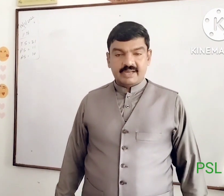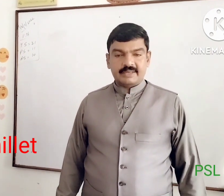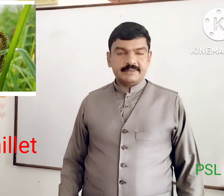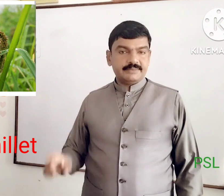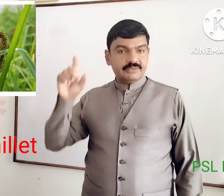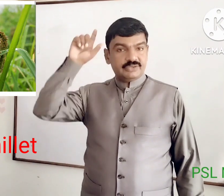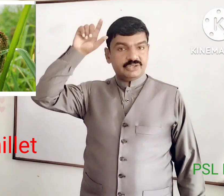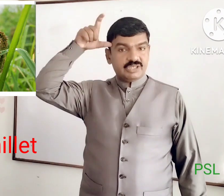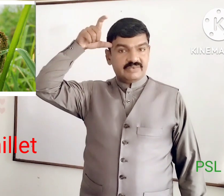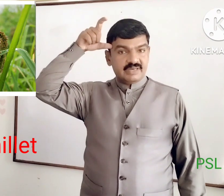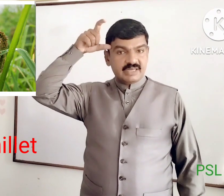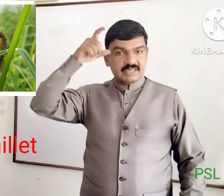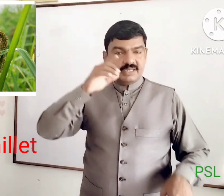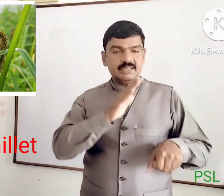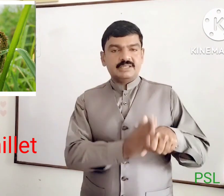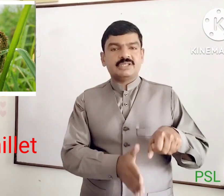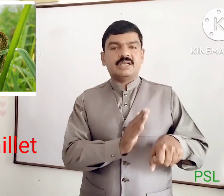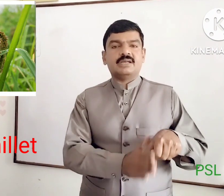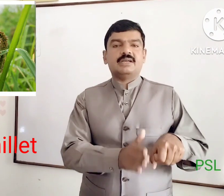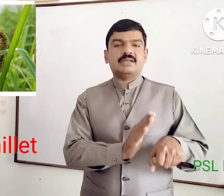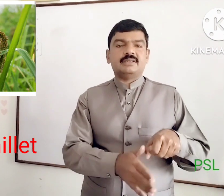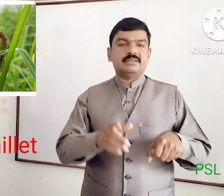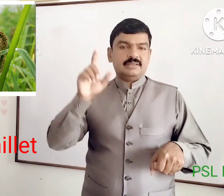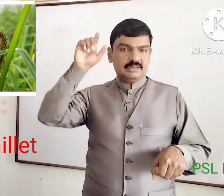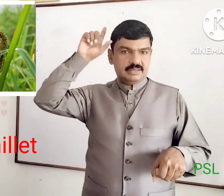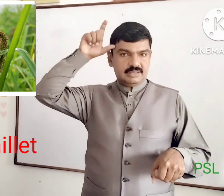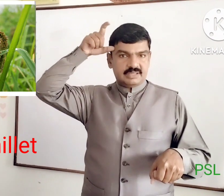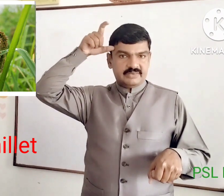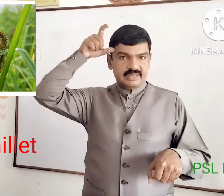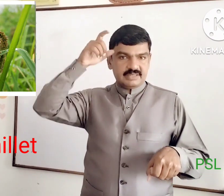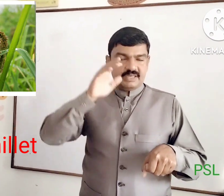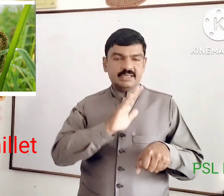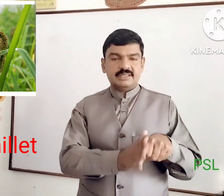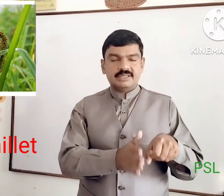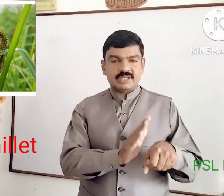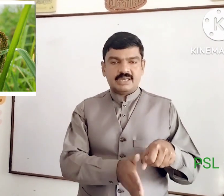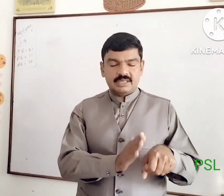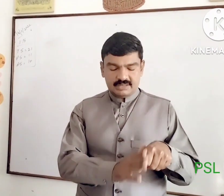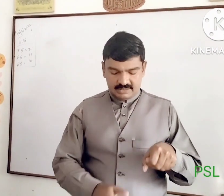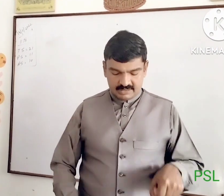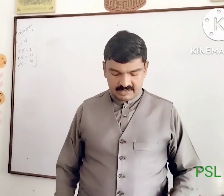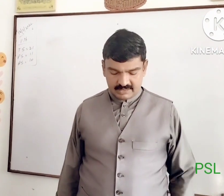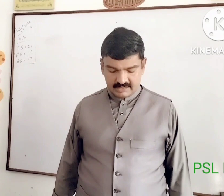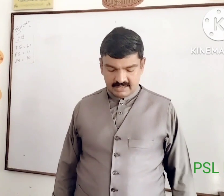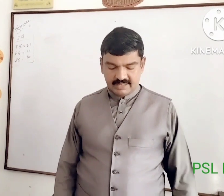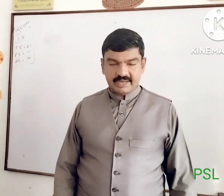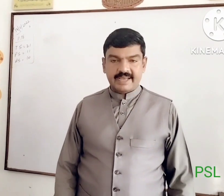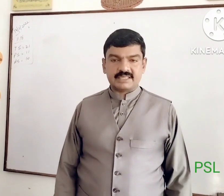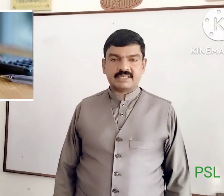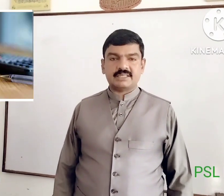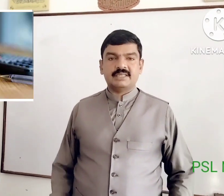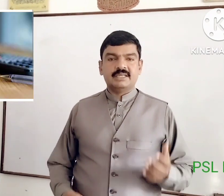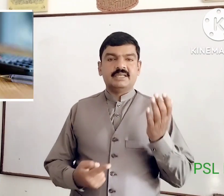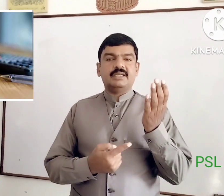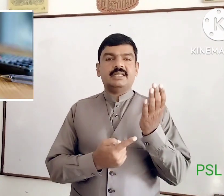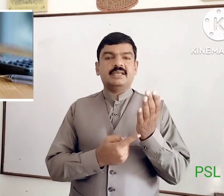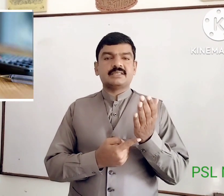जवार जानवर का साइन चारा का जानवर का साइन चारा का टैक्स टी का